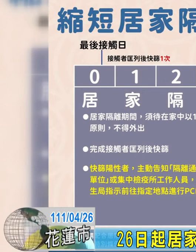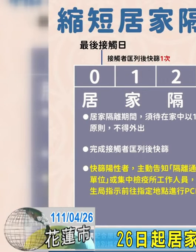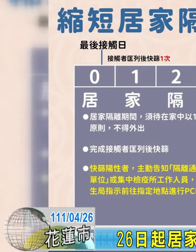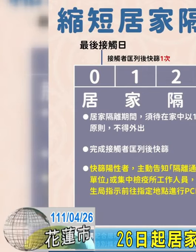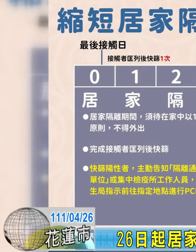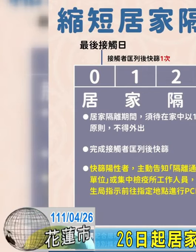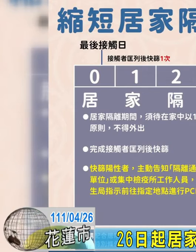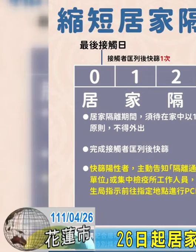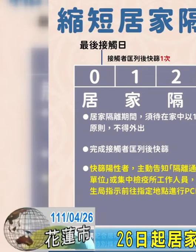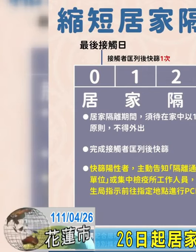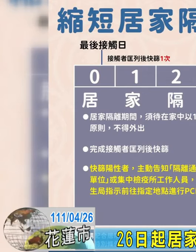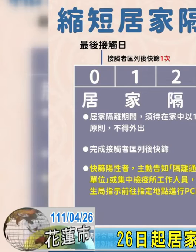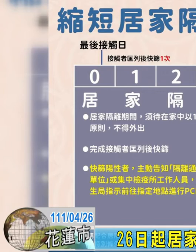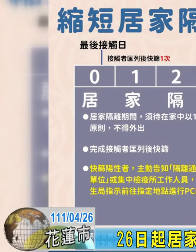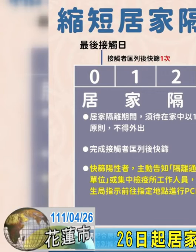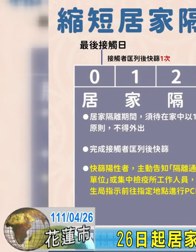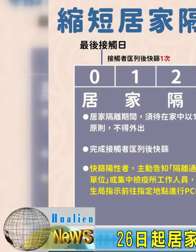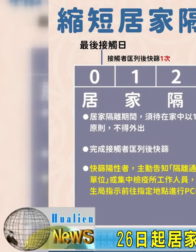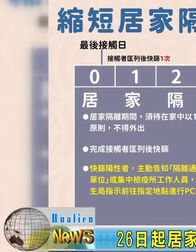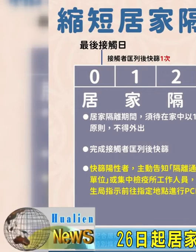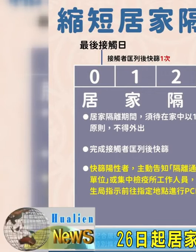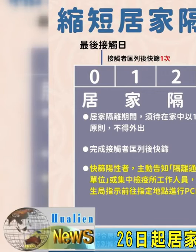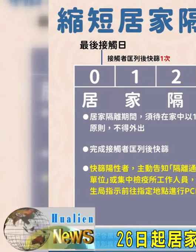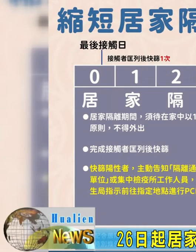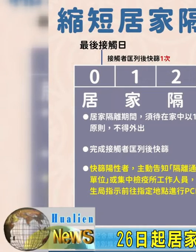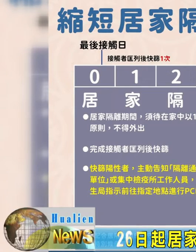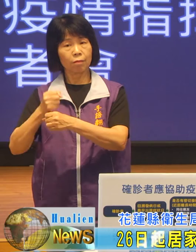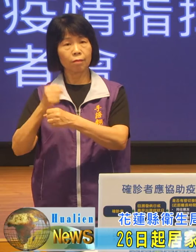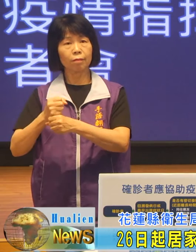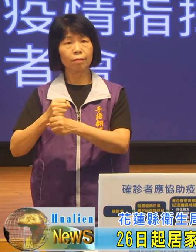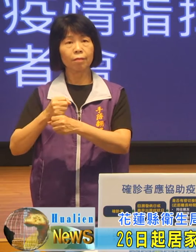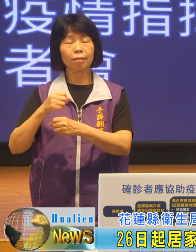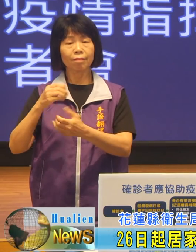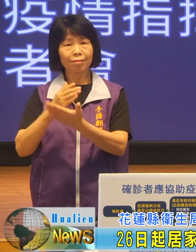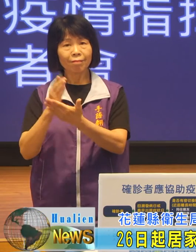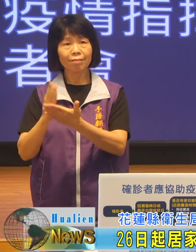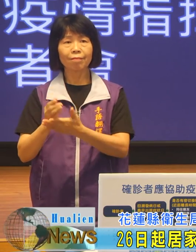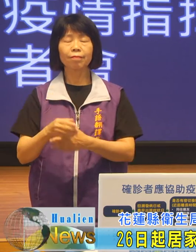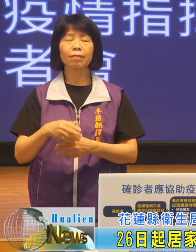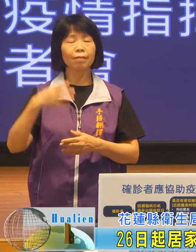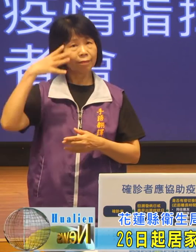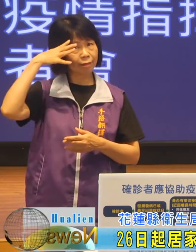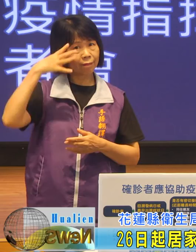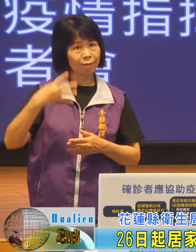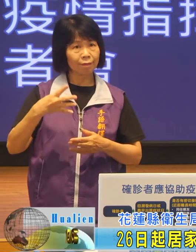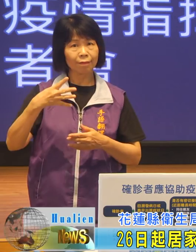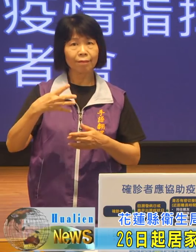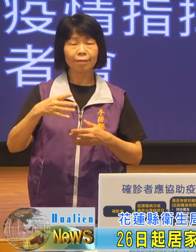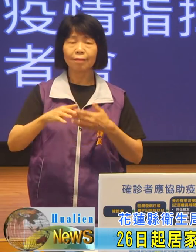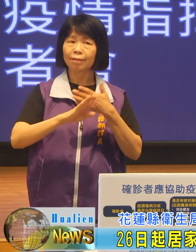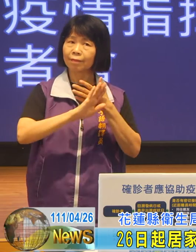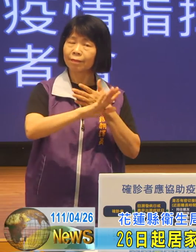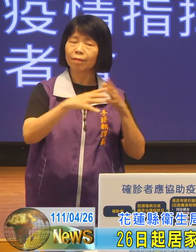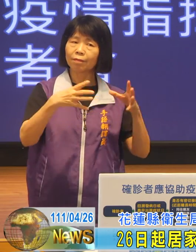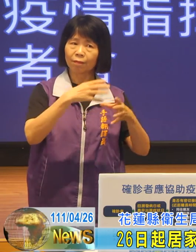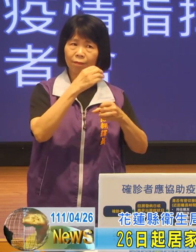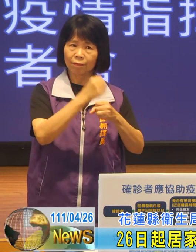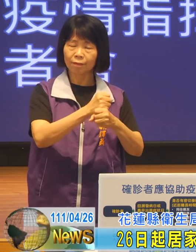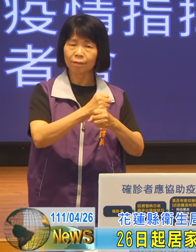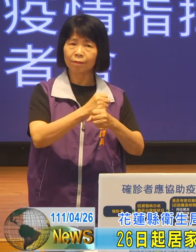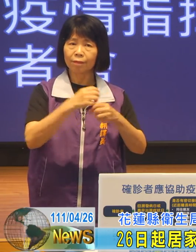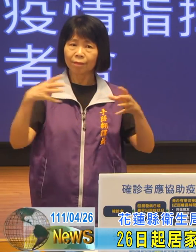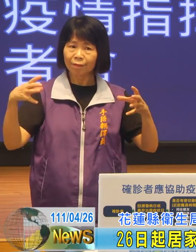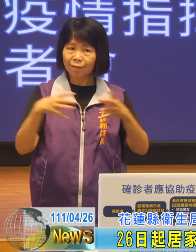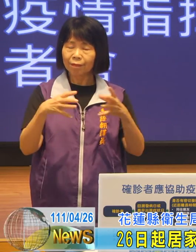流、好异地办公或者居家办公的方式，一样可以来让这个4天让他跟同事相处的机